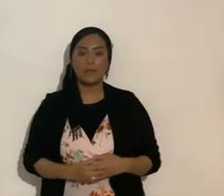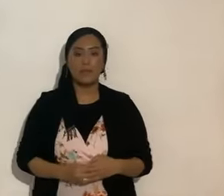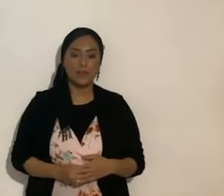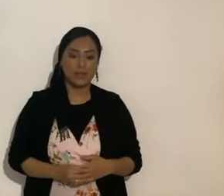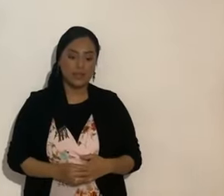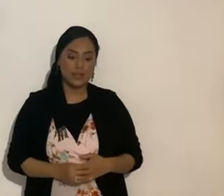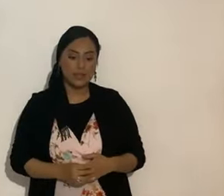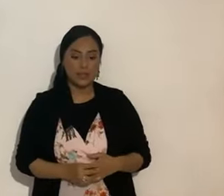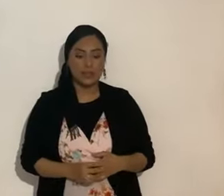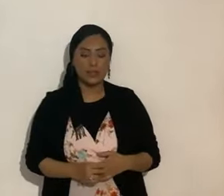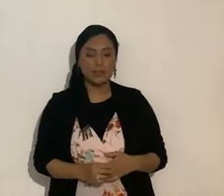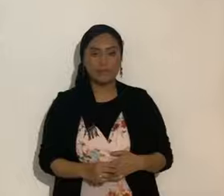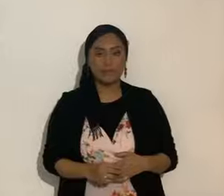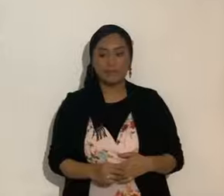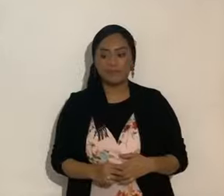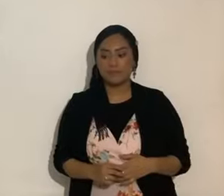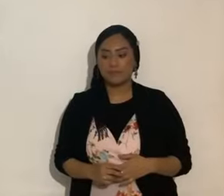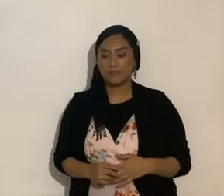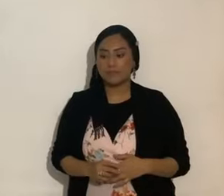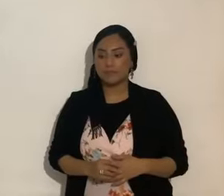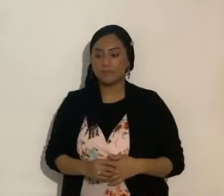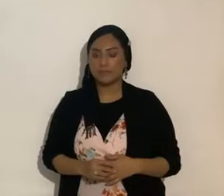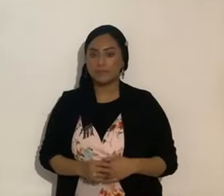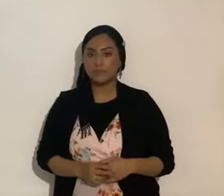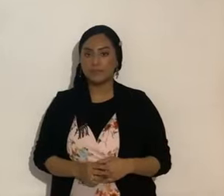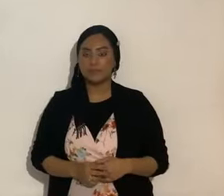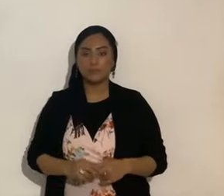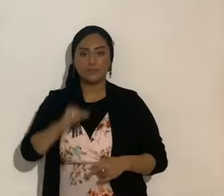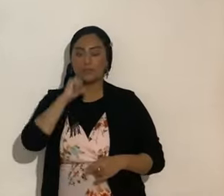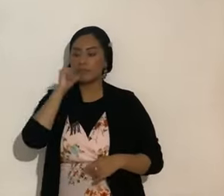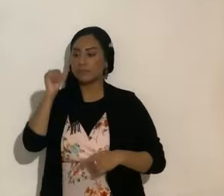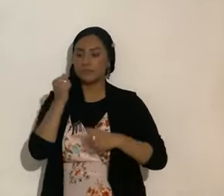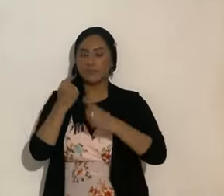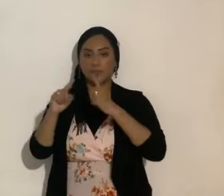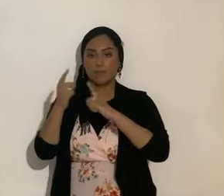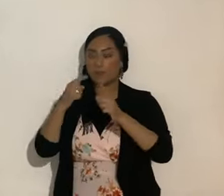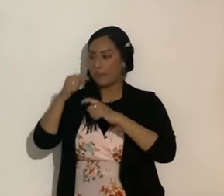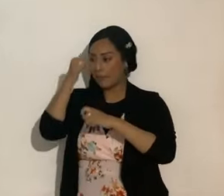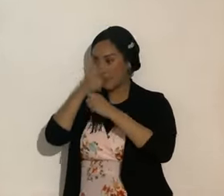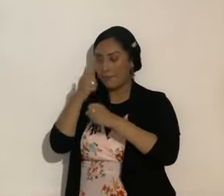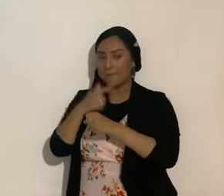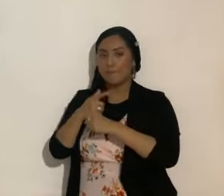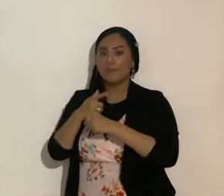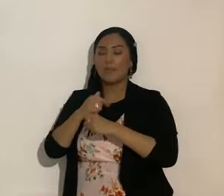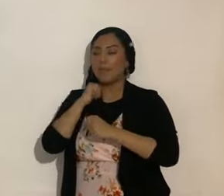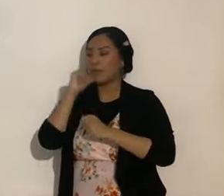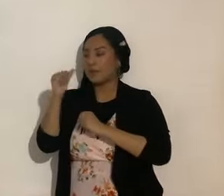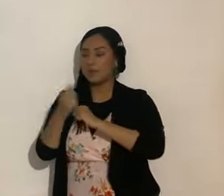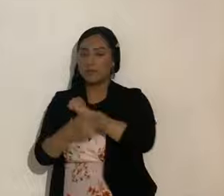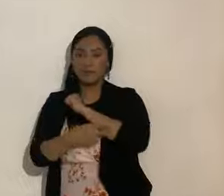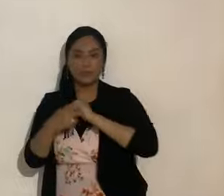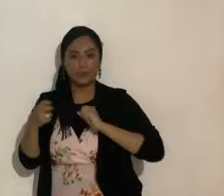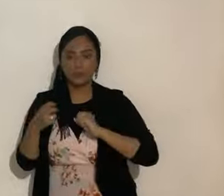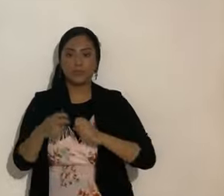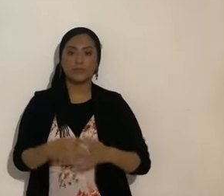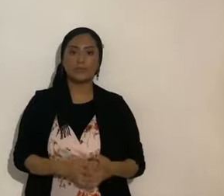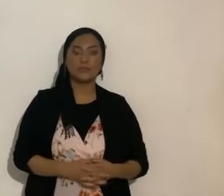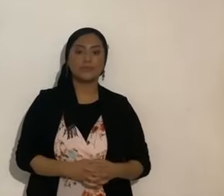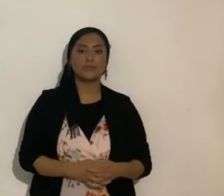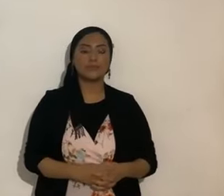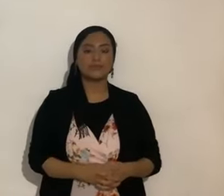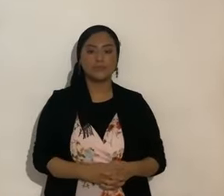Dice así, no oprimirás a tu prójimo, ni le robarás, no retendrás el salario del jornalero en tu casa hasta la mañana.